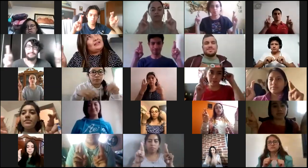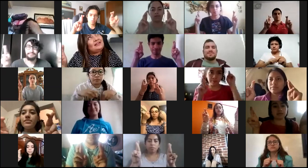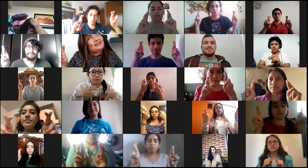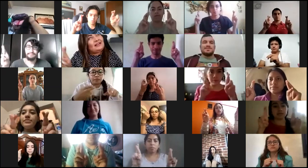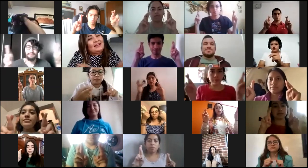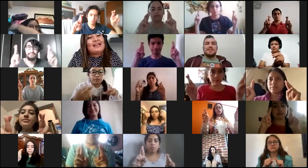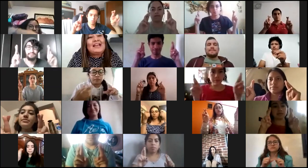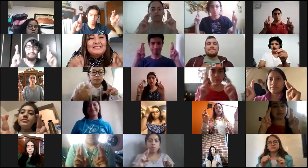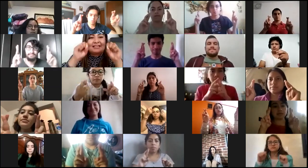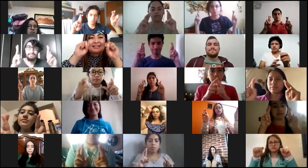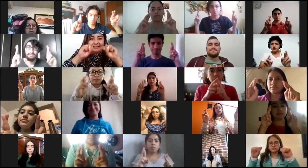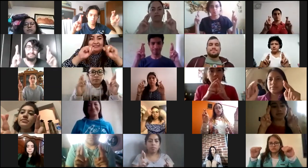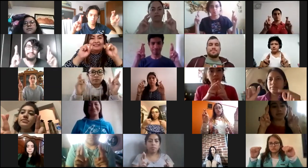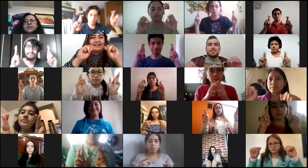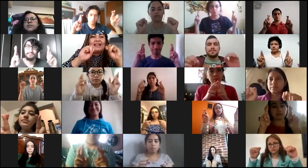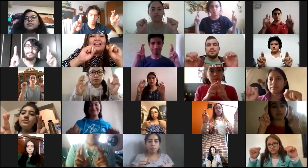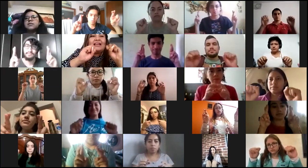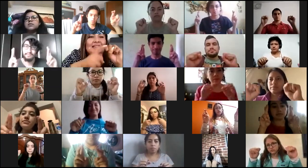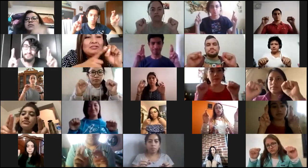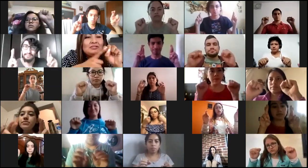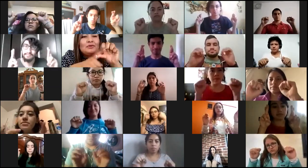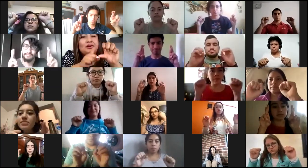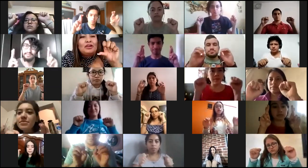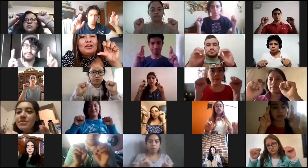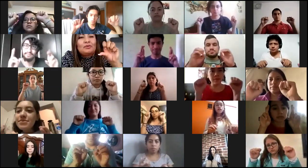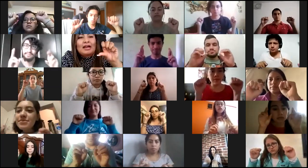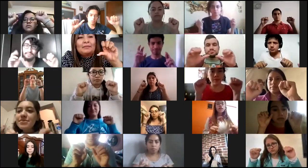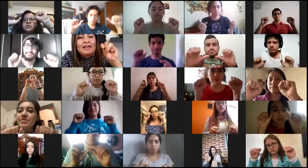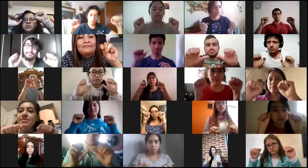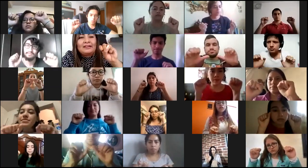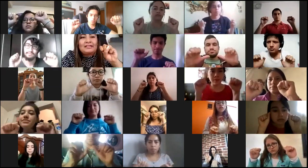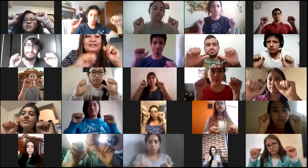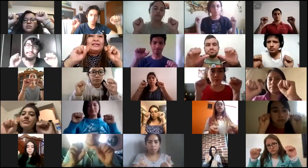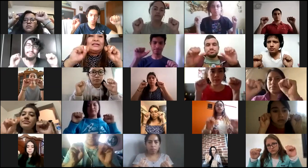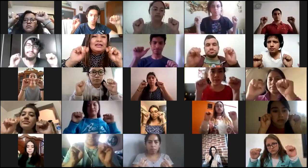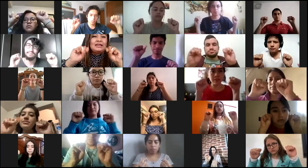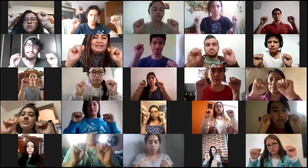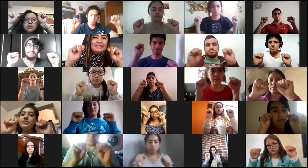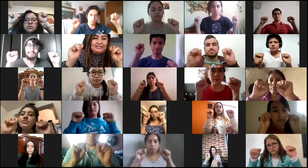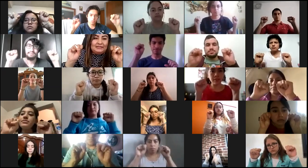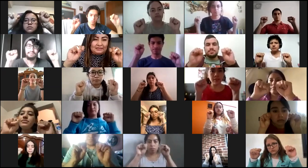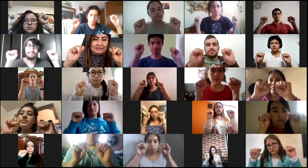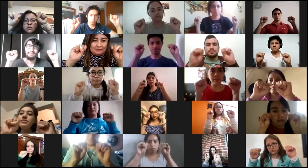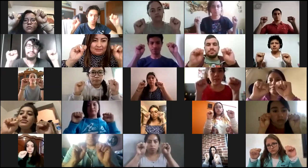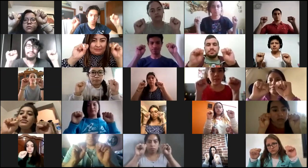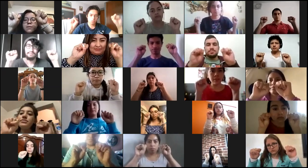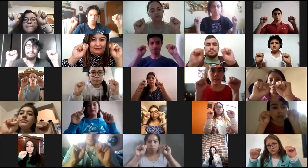Uh-huh. R. S. Cerramos el puño y el pulgar va enfrente. S. Muy